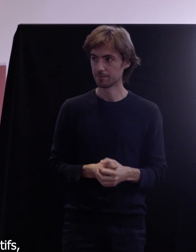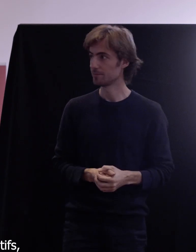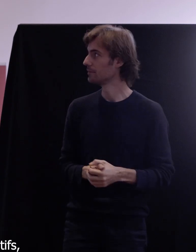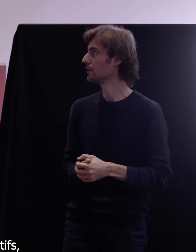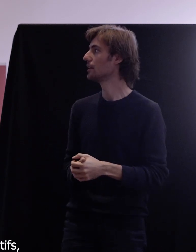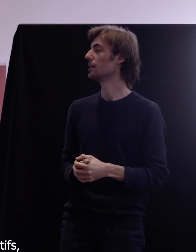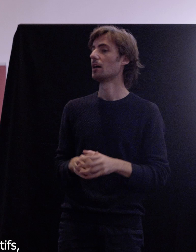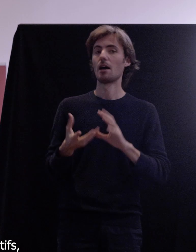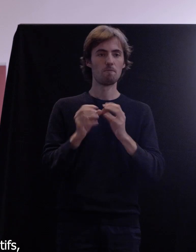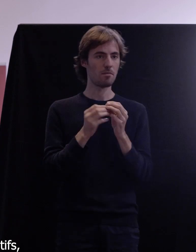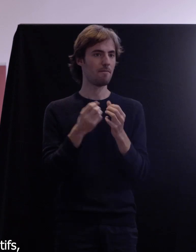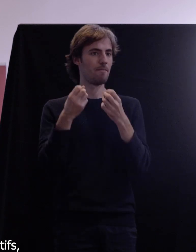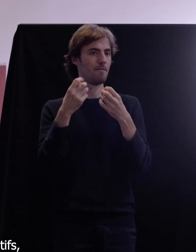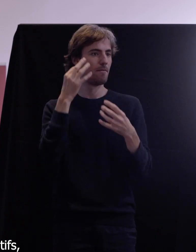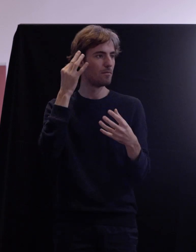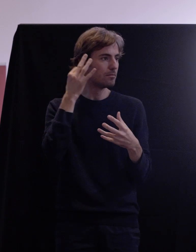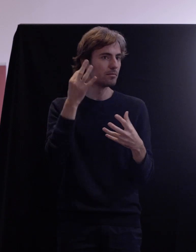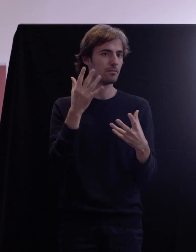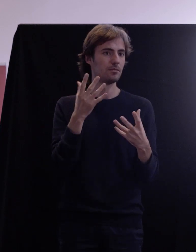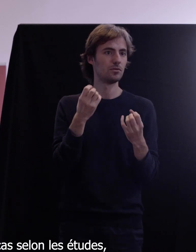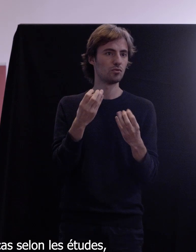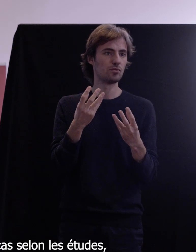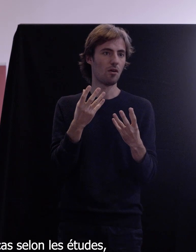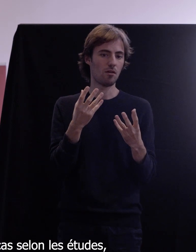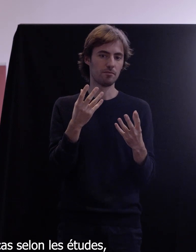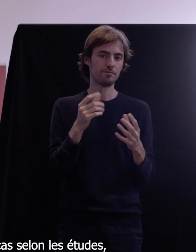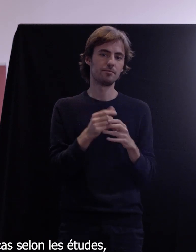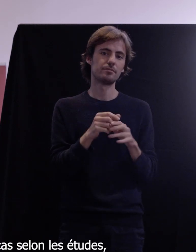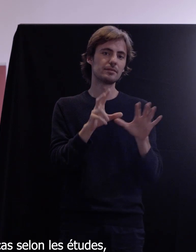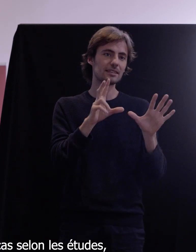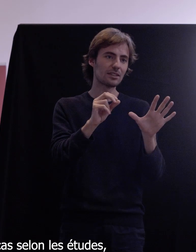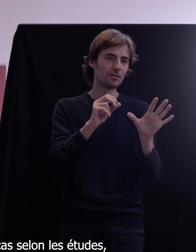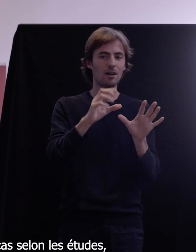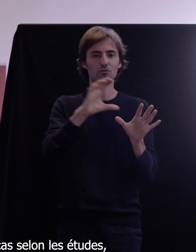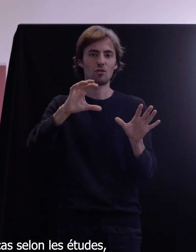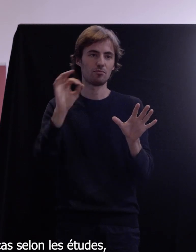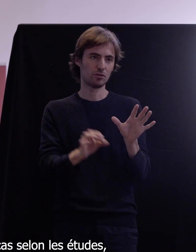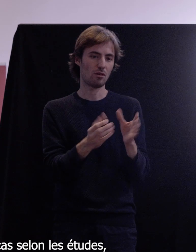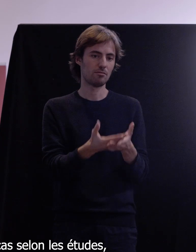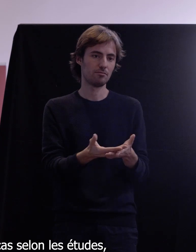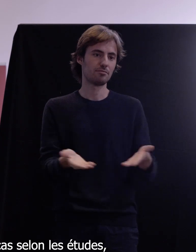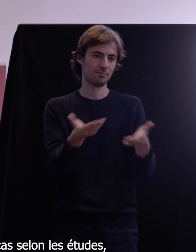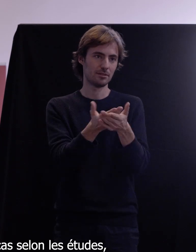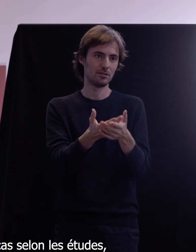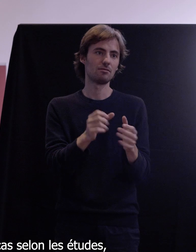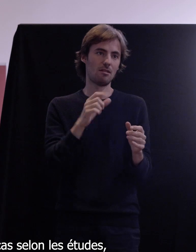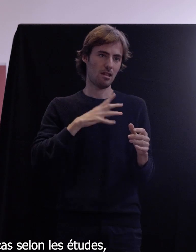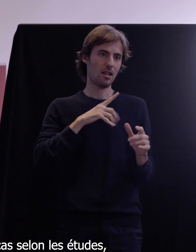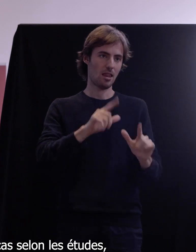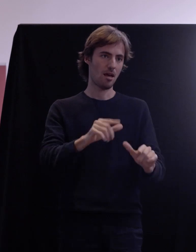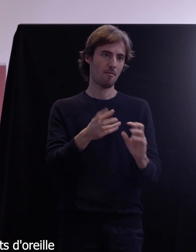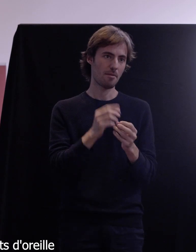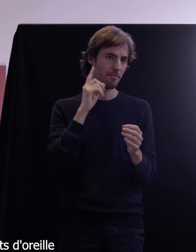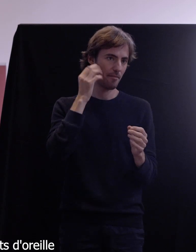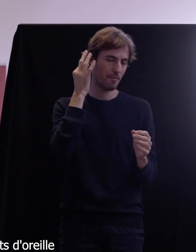et auditifs, on les retrouve extrêmement fréquemment, dans 80 à 100% des cas selon les études, parce que chacun